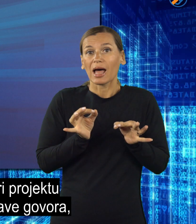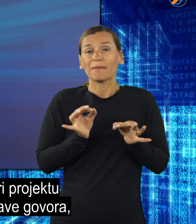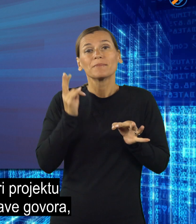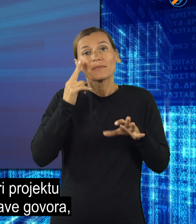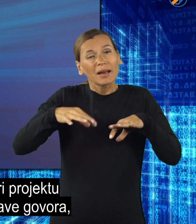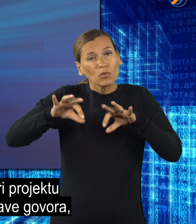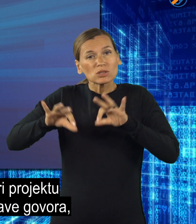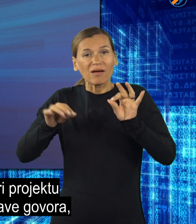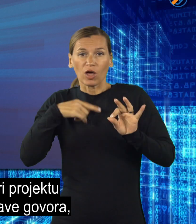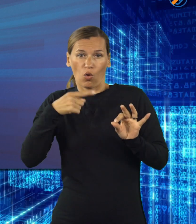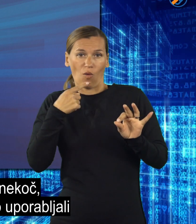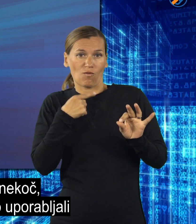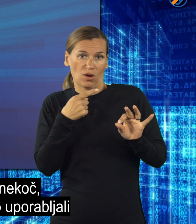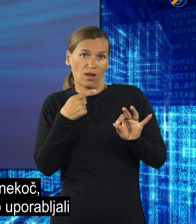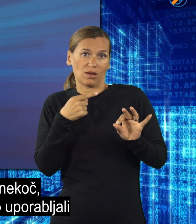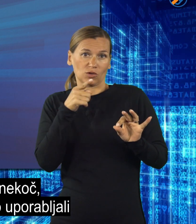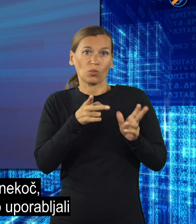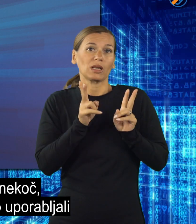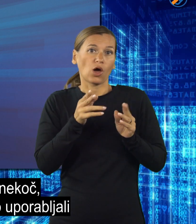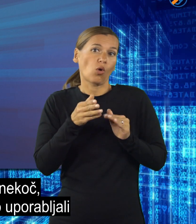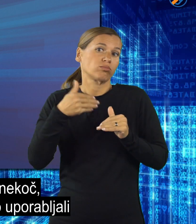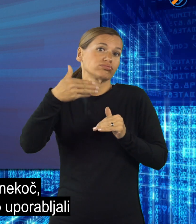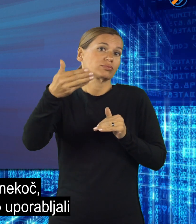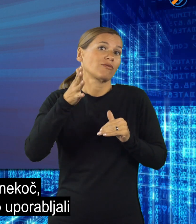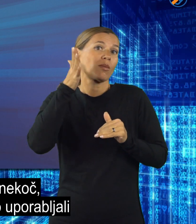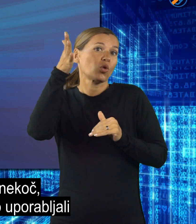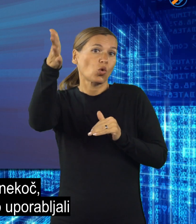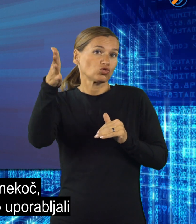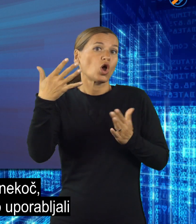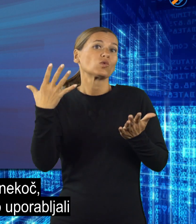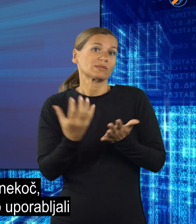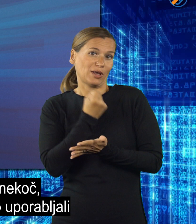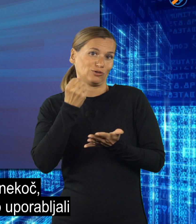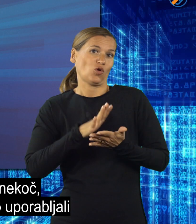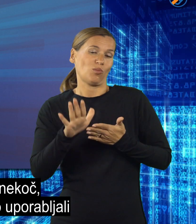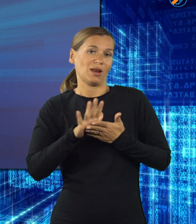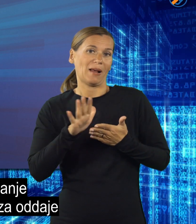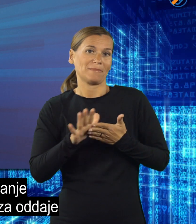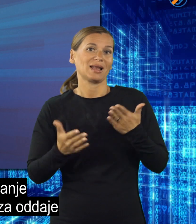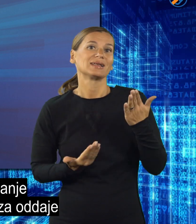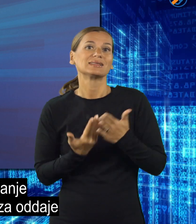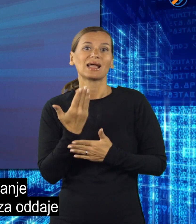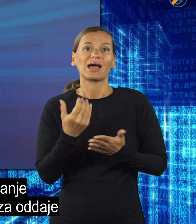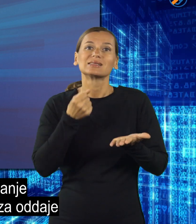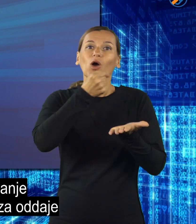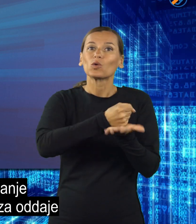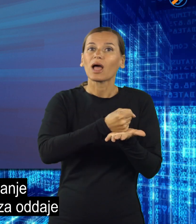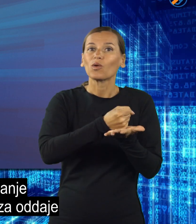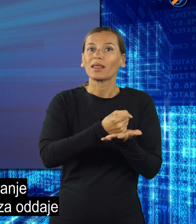preizkusa razpoznave govora, ki bi jo lahko nekoč v bodoče uspešno uporabljali